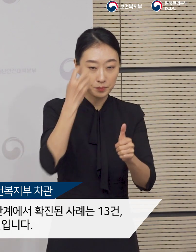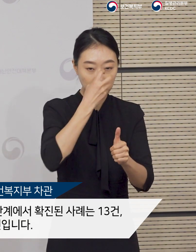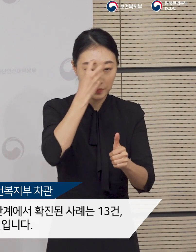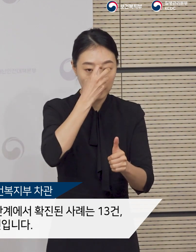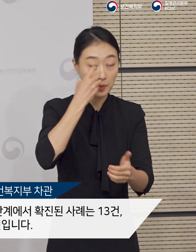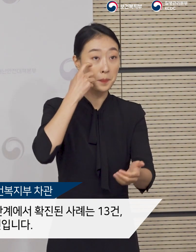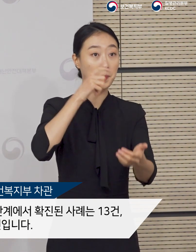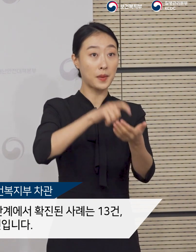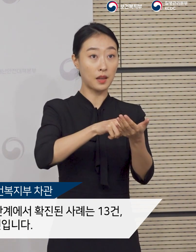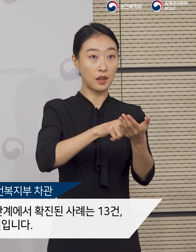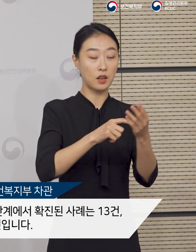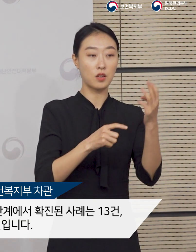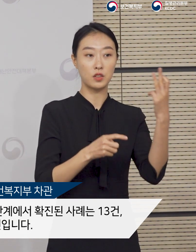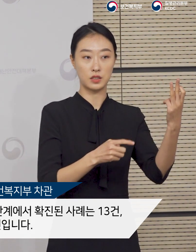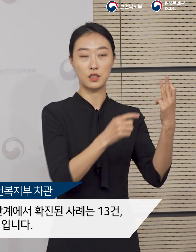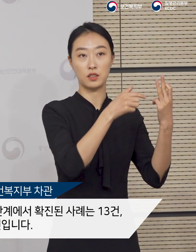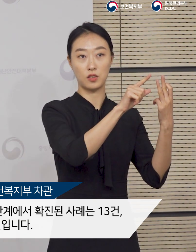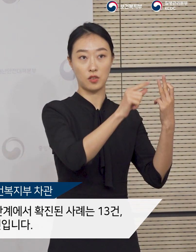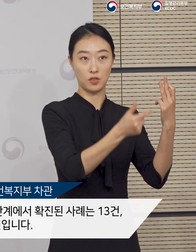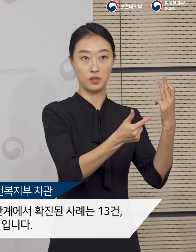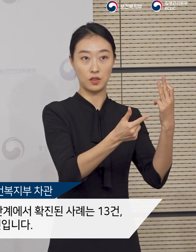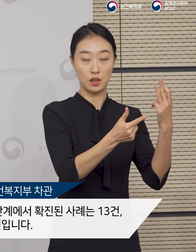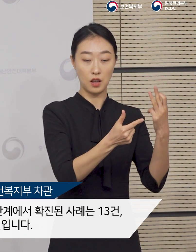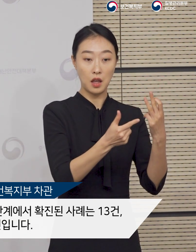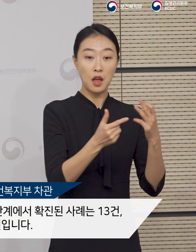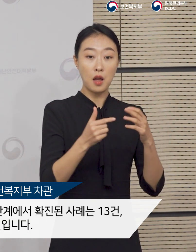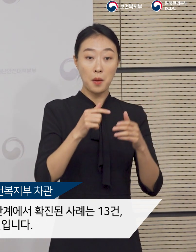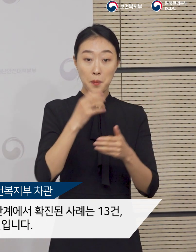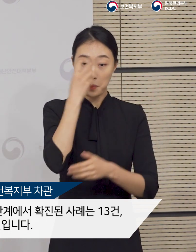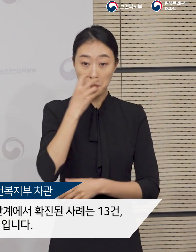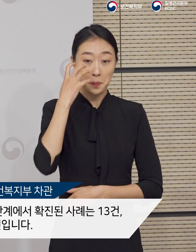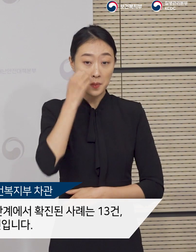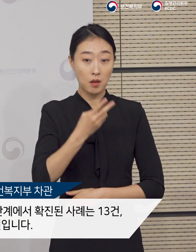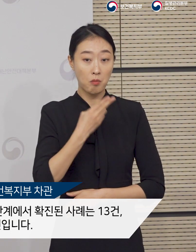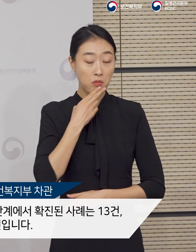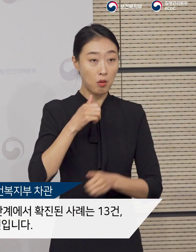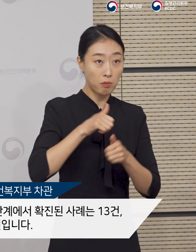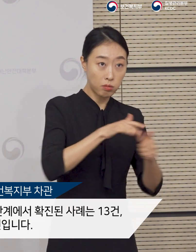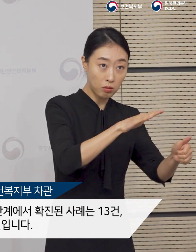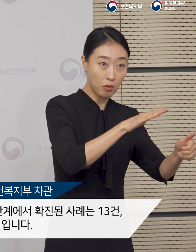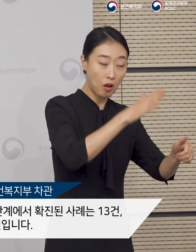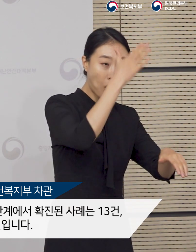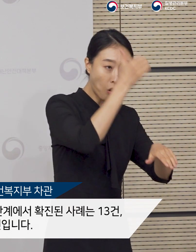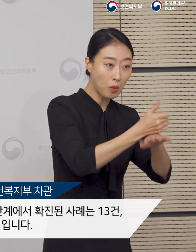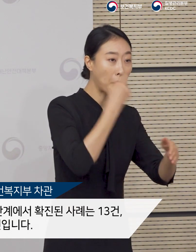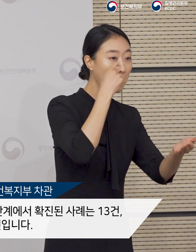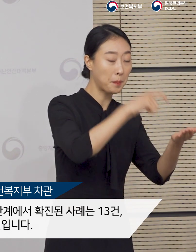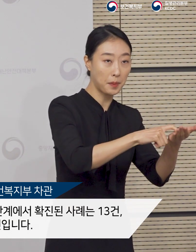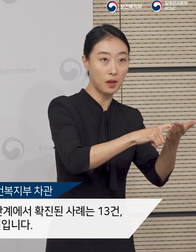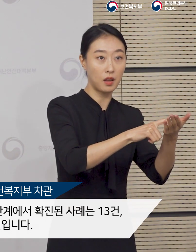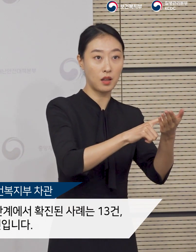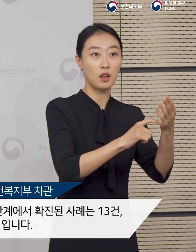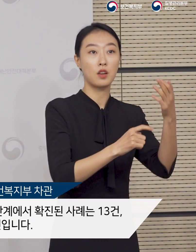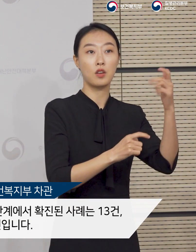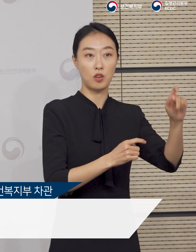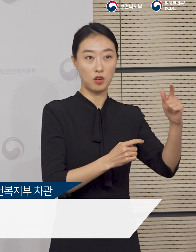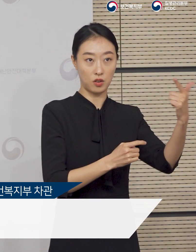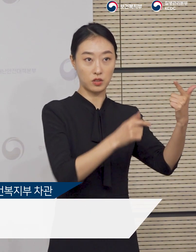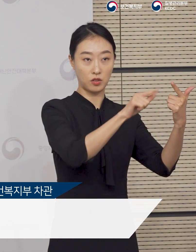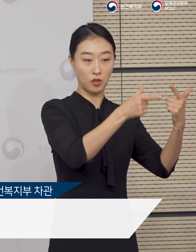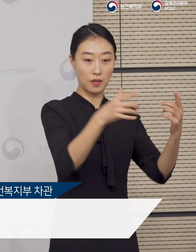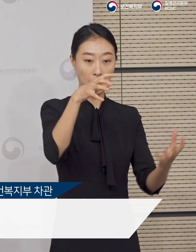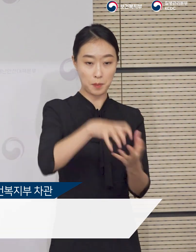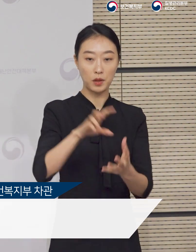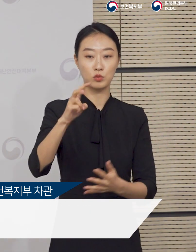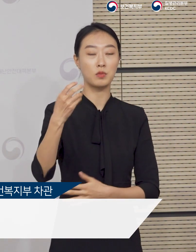사례는 13건, 지역 사회에서 확진된 사례가 16건으로 모두 29건입니다. 이